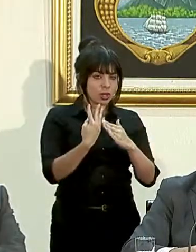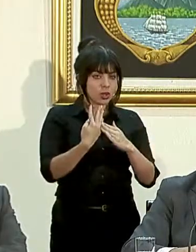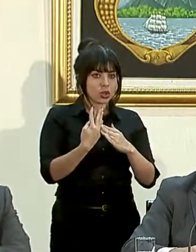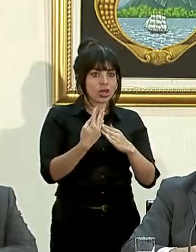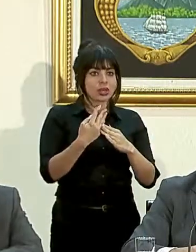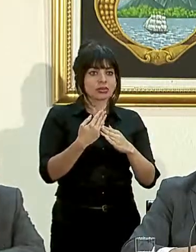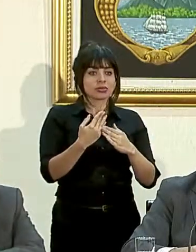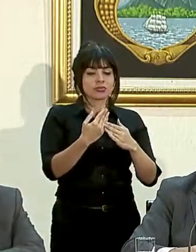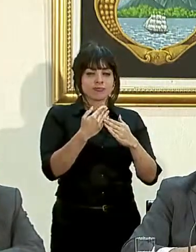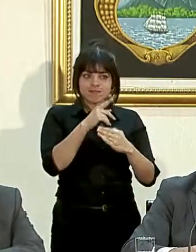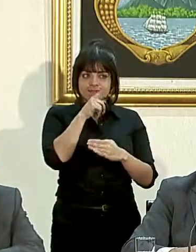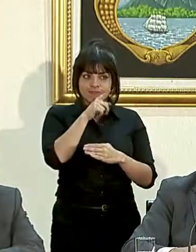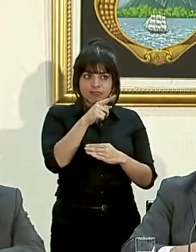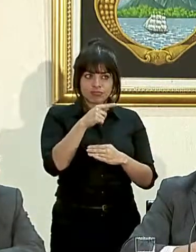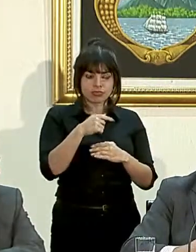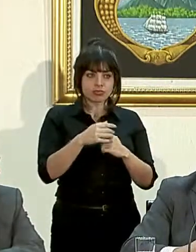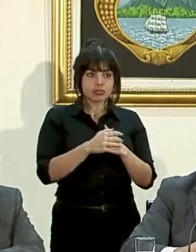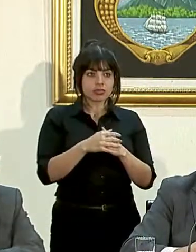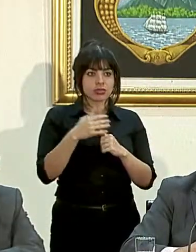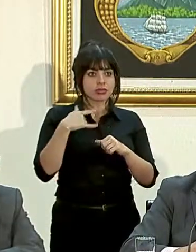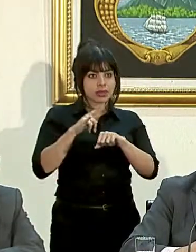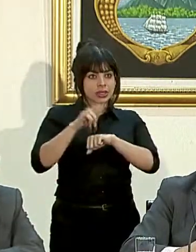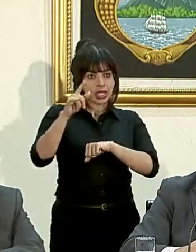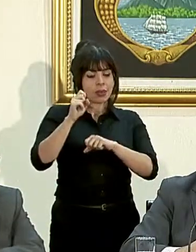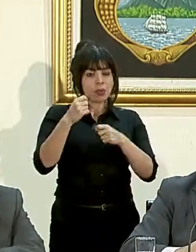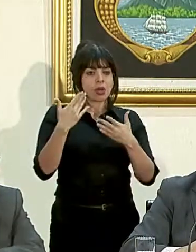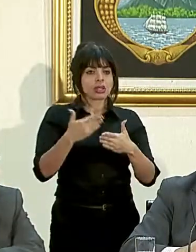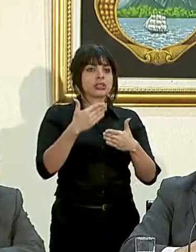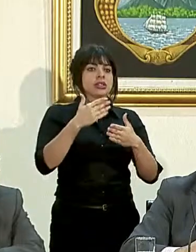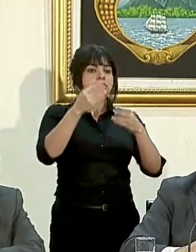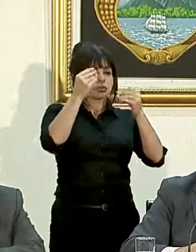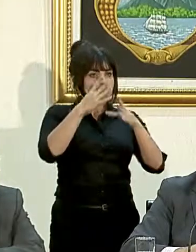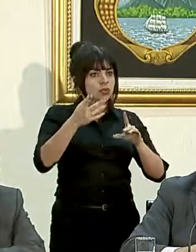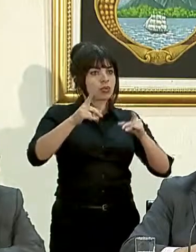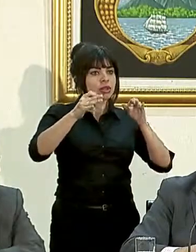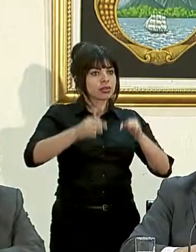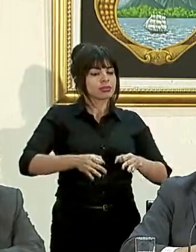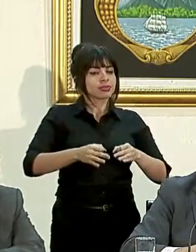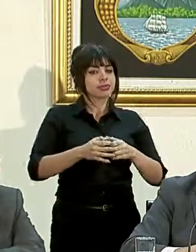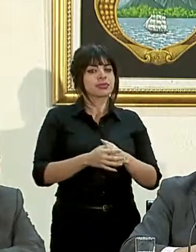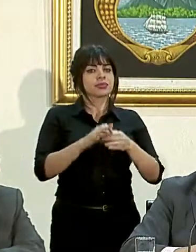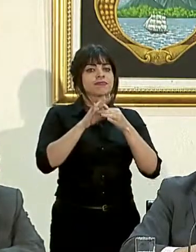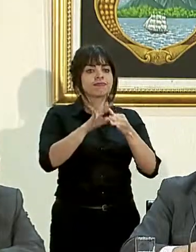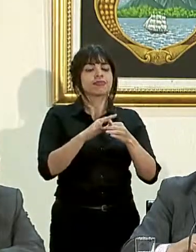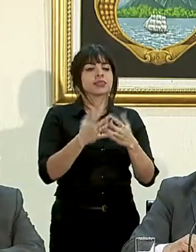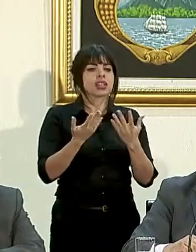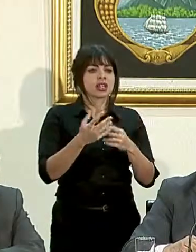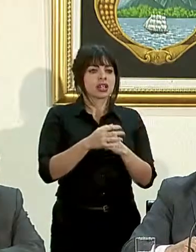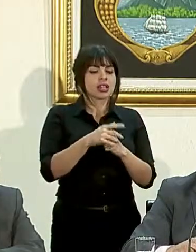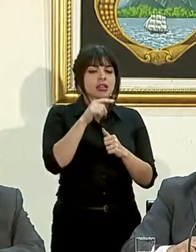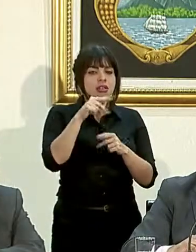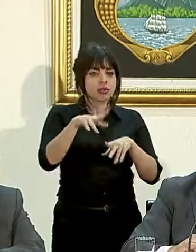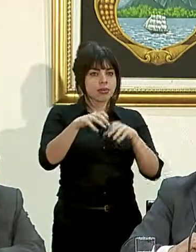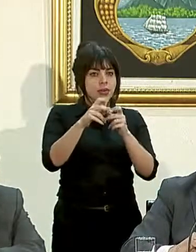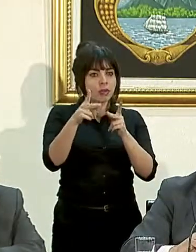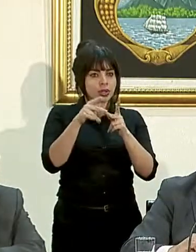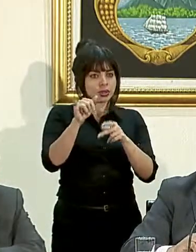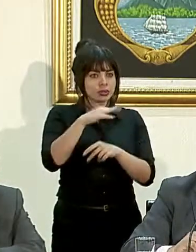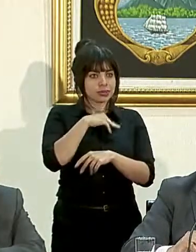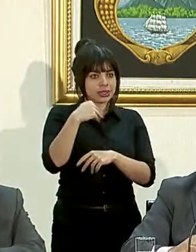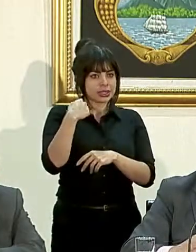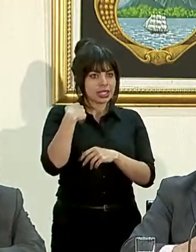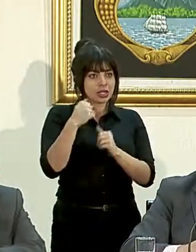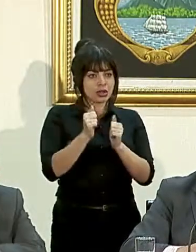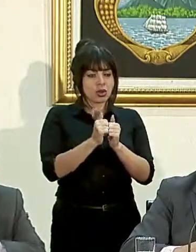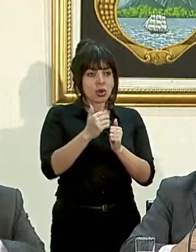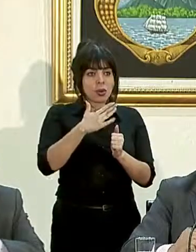y antes ciertamente de mi salida del país, tengamos ya el anuncio de cuál es la decisión respecto de la jerarquía en el ministerio, que